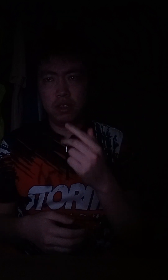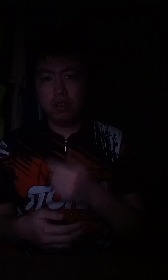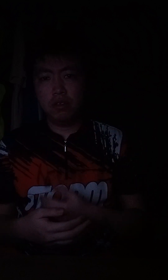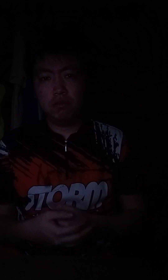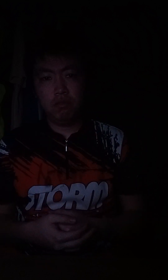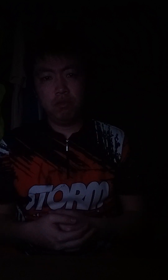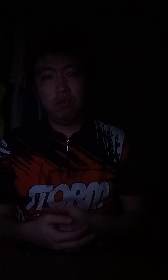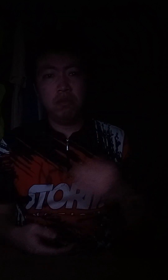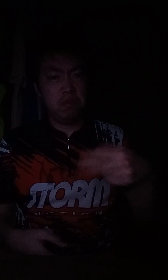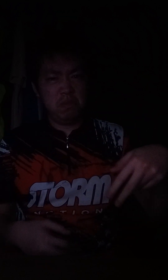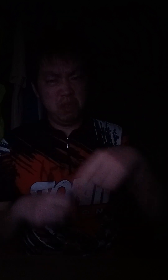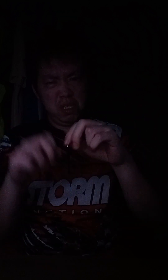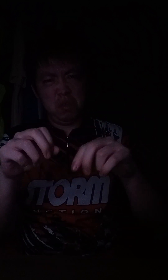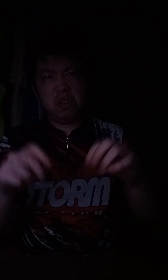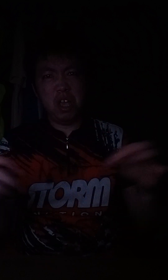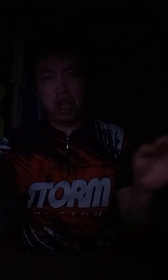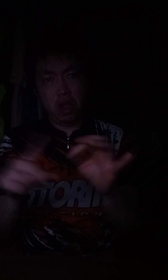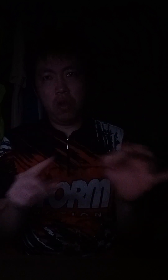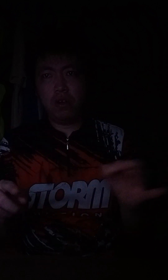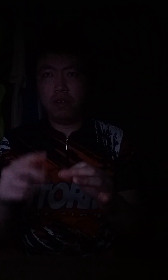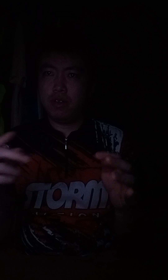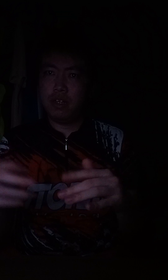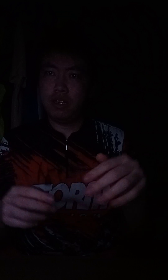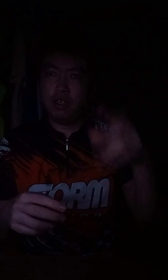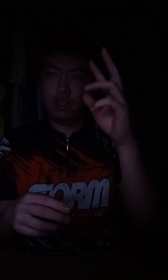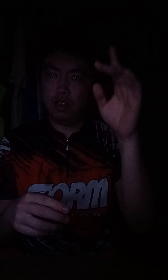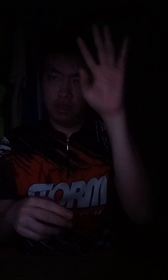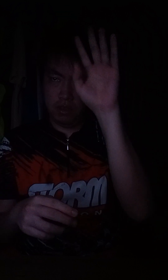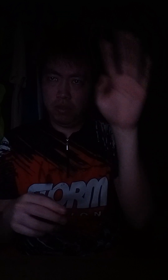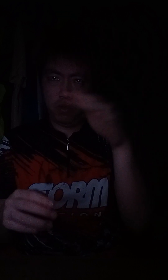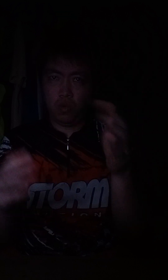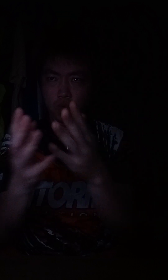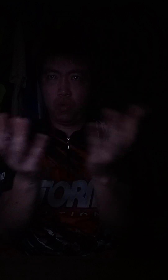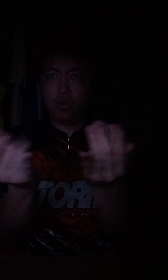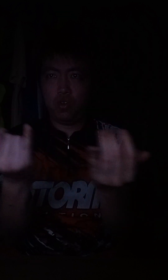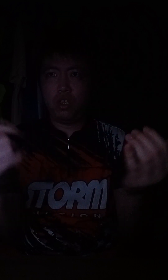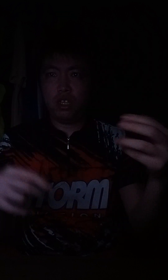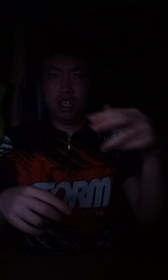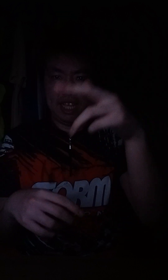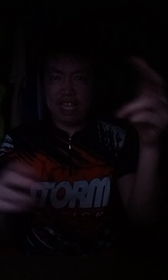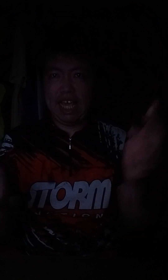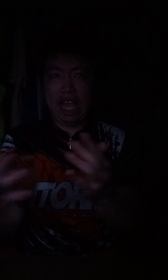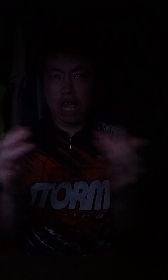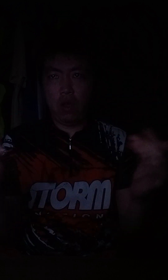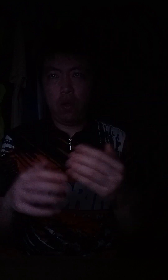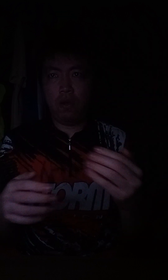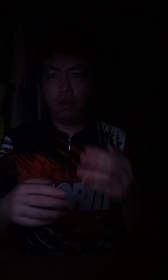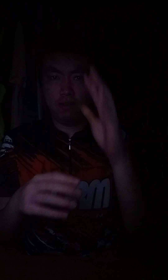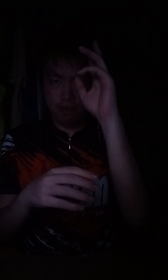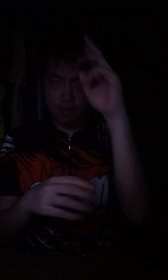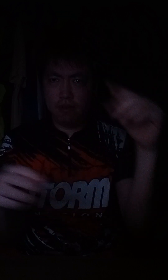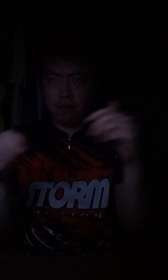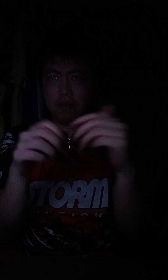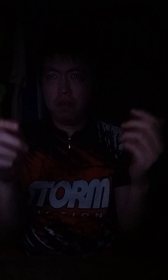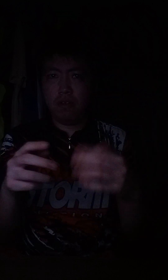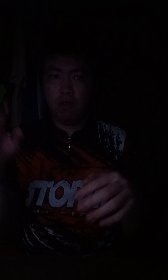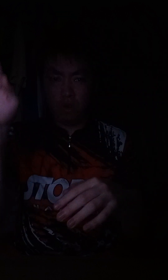이 배달원은 아내와 딸을 먹여 살리기 위해 배달통을 든 60대 가장으로 사고가 났을 때도 떡볶이 배달을